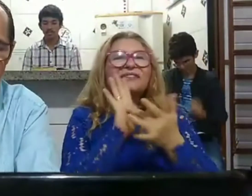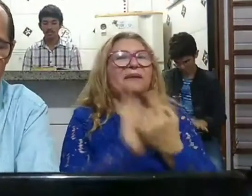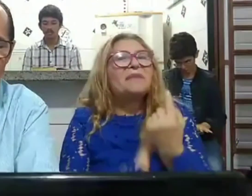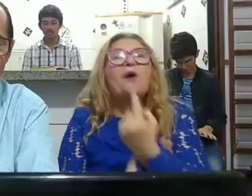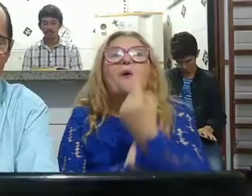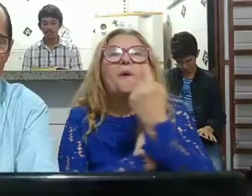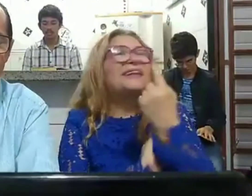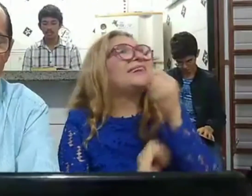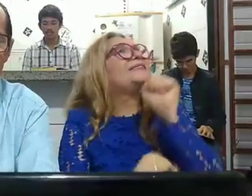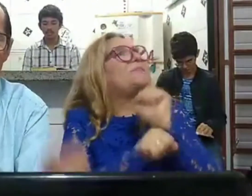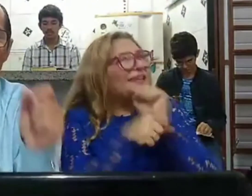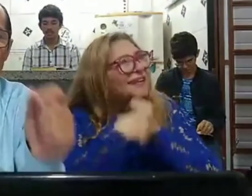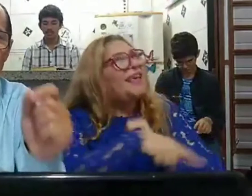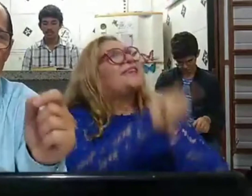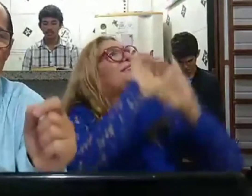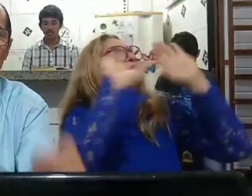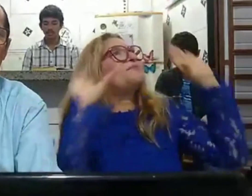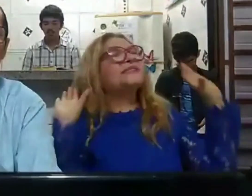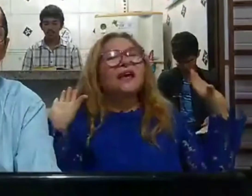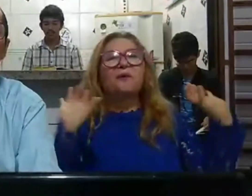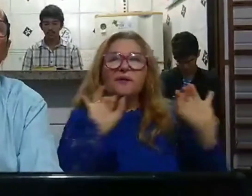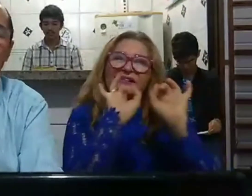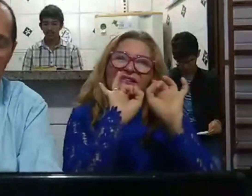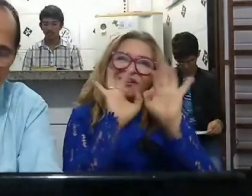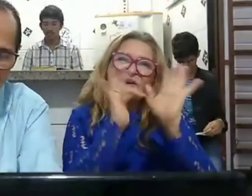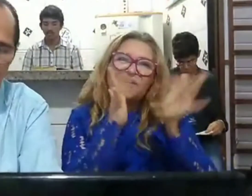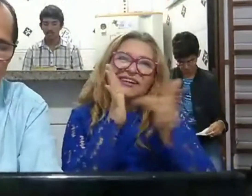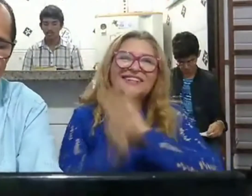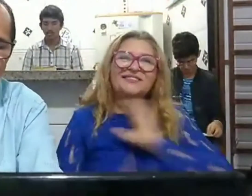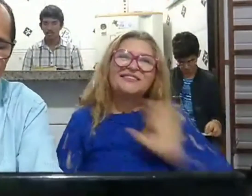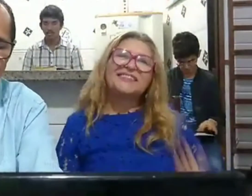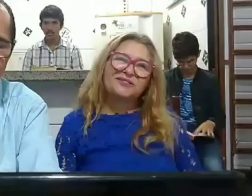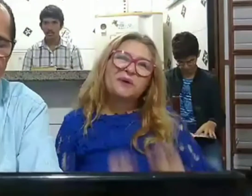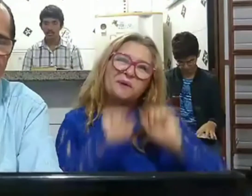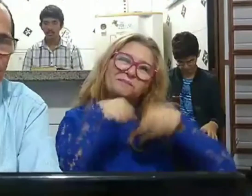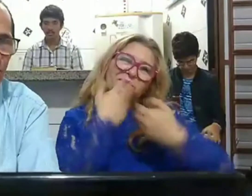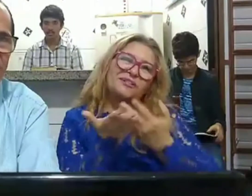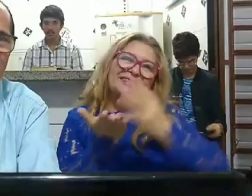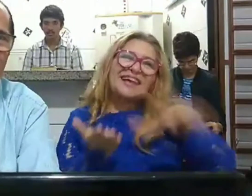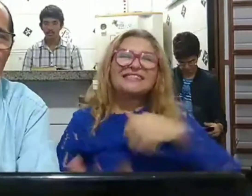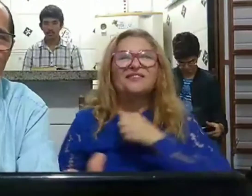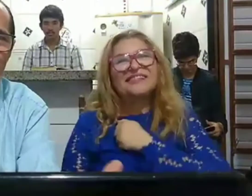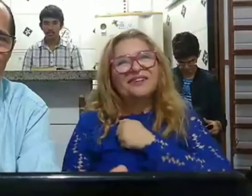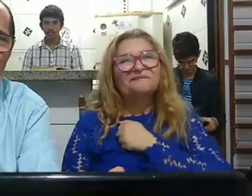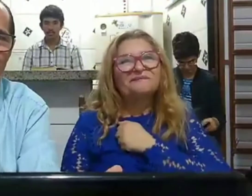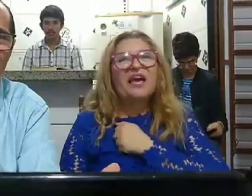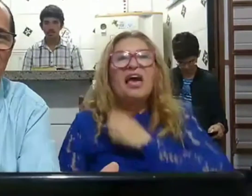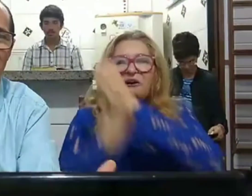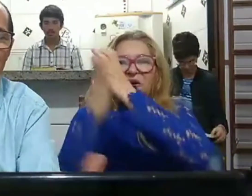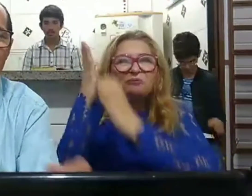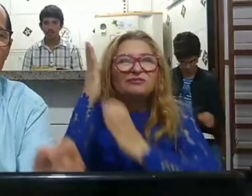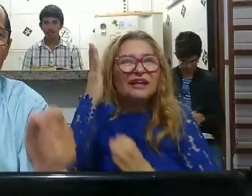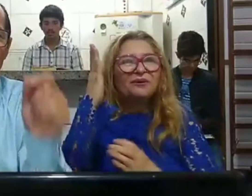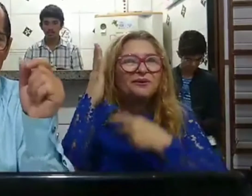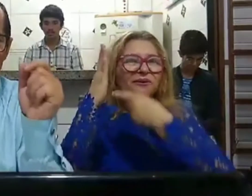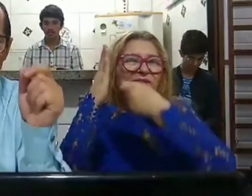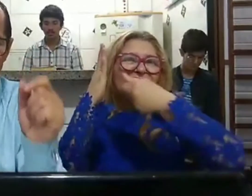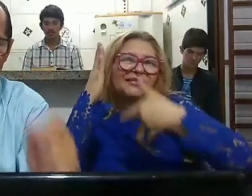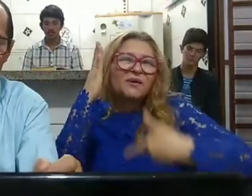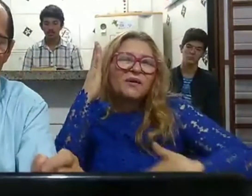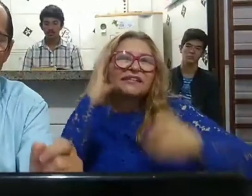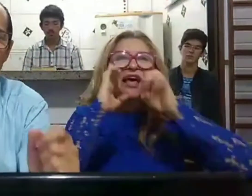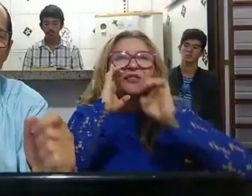do céu. É só Jesus Cristo quem salva. Então nós vimos o conteúdo do Evangelho. Jesus